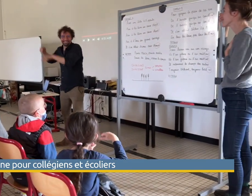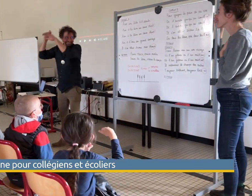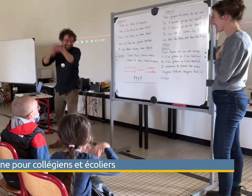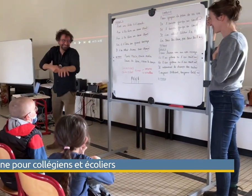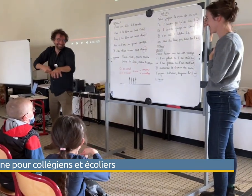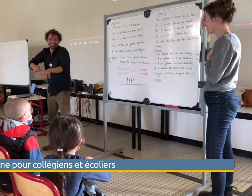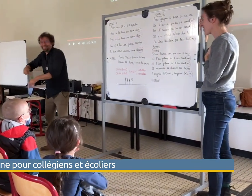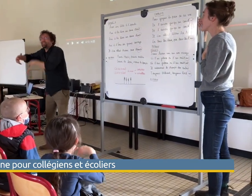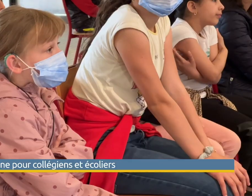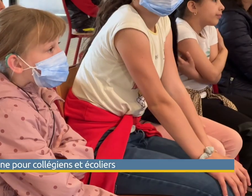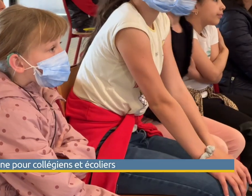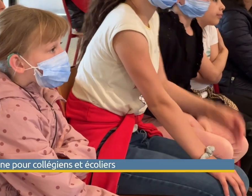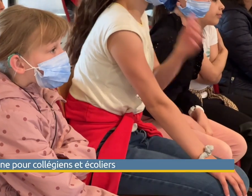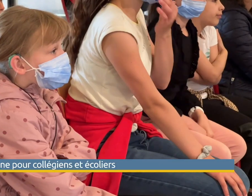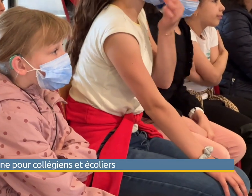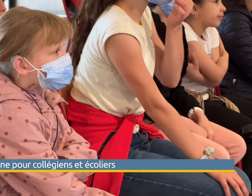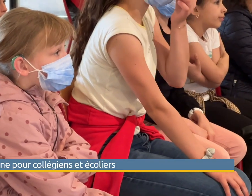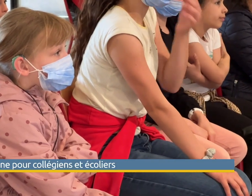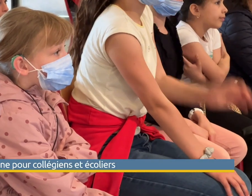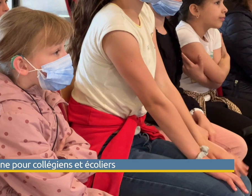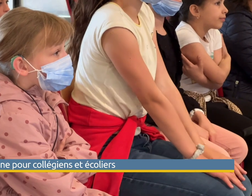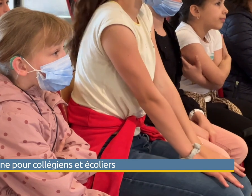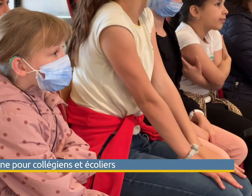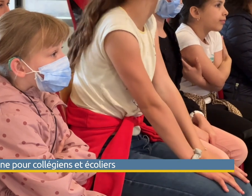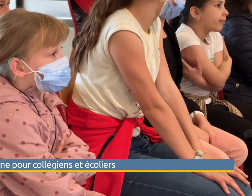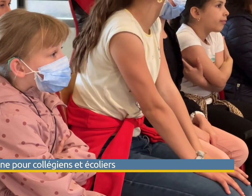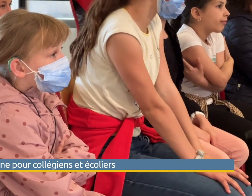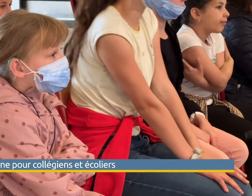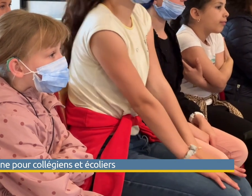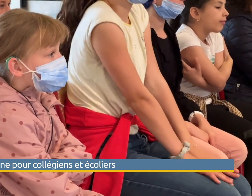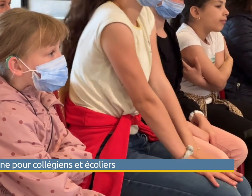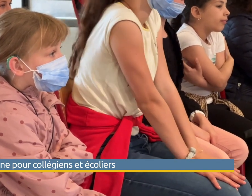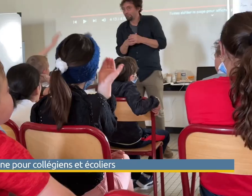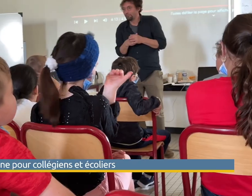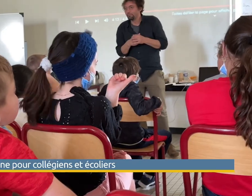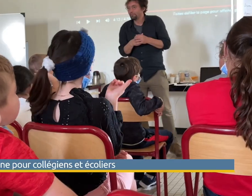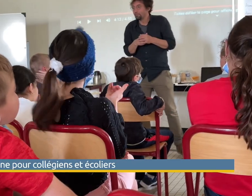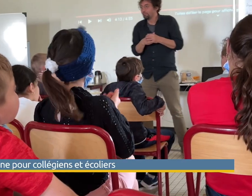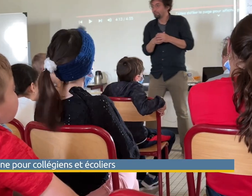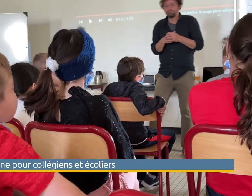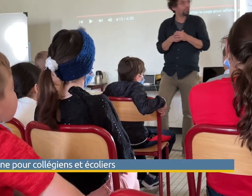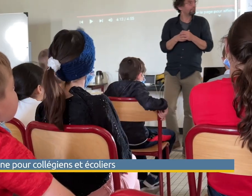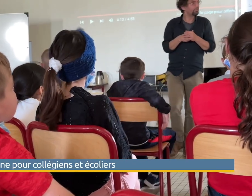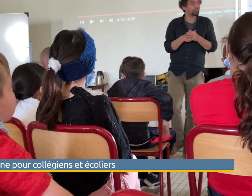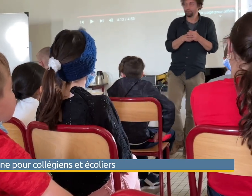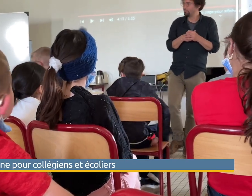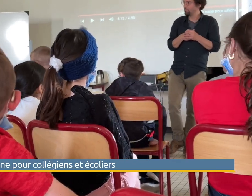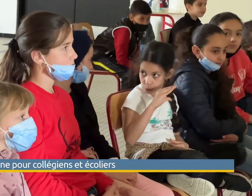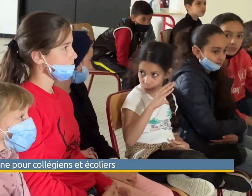très très présents en langue des signes. Dans cette classe, par exemple, Maëlys et Ethan, 11 ans et 9 ans, sont tous les deux sourds de naissance. Un